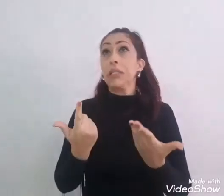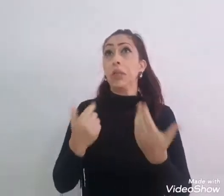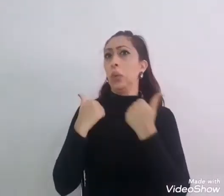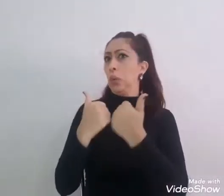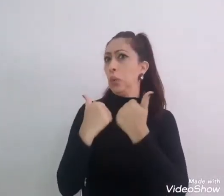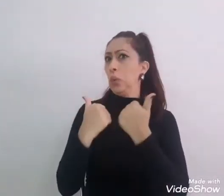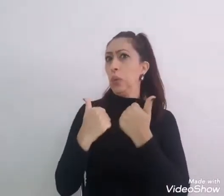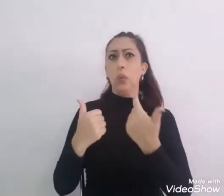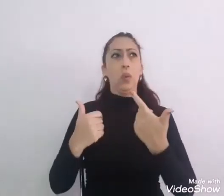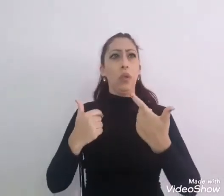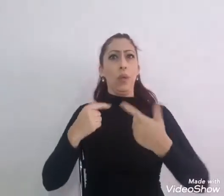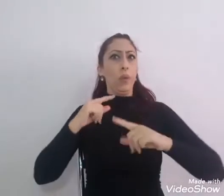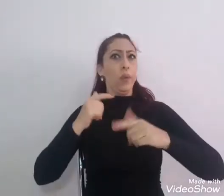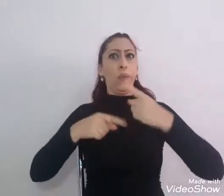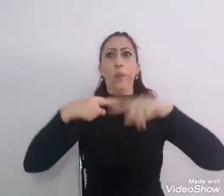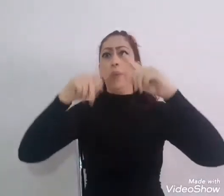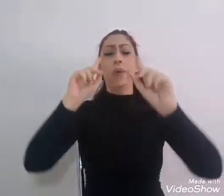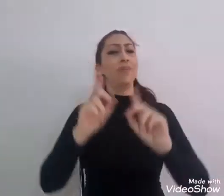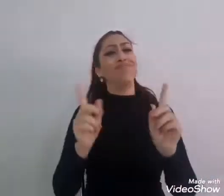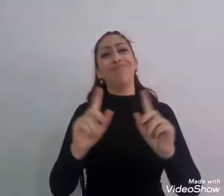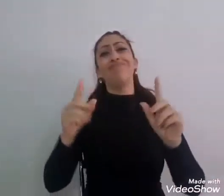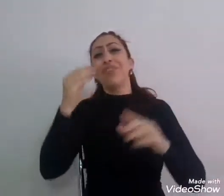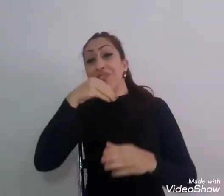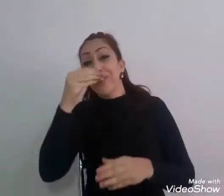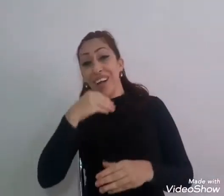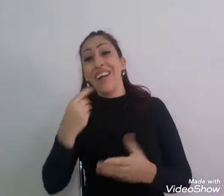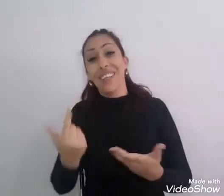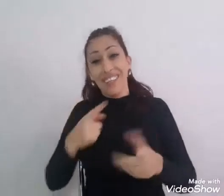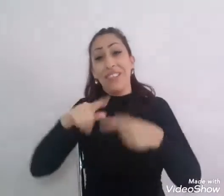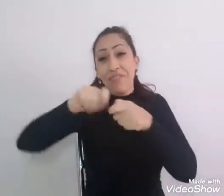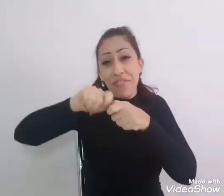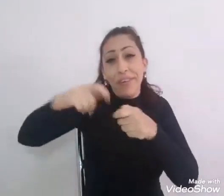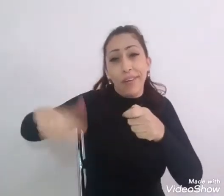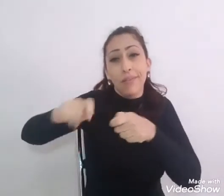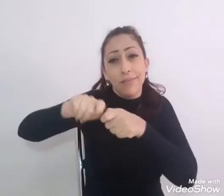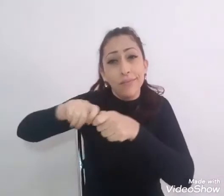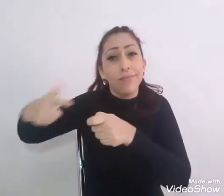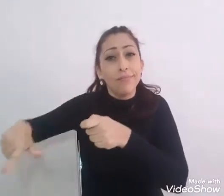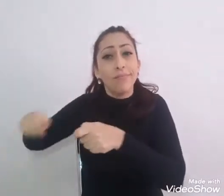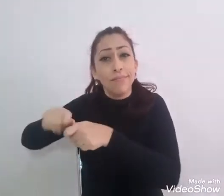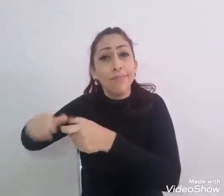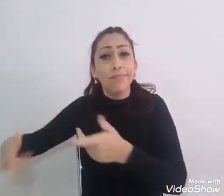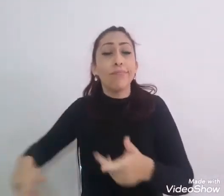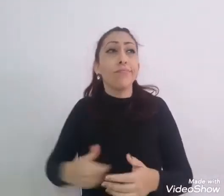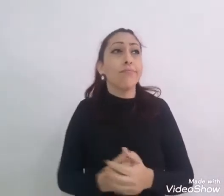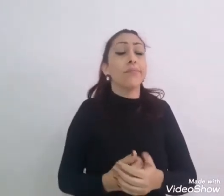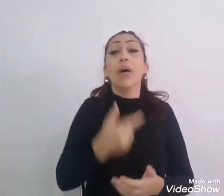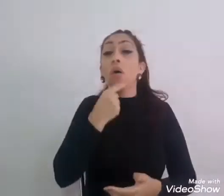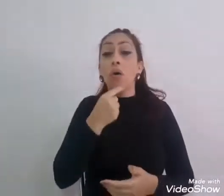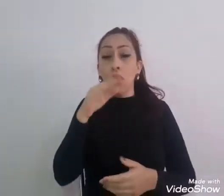rudimentares, pouco duráveis, né? Os homens que viviam nesse período eram chamados de caçadores e coletores, né?